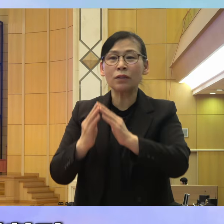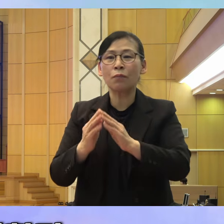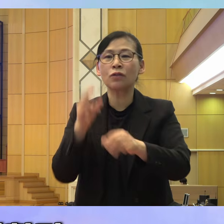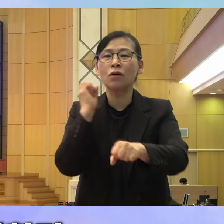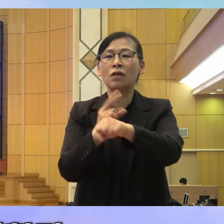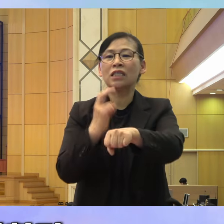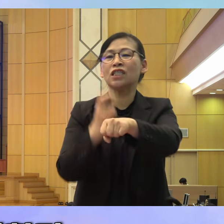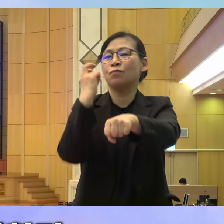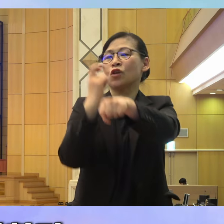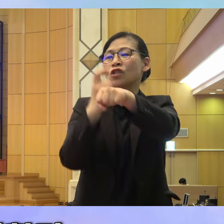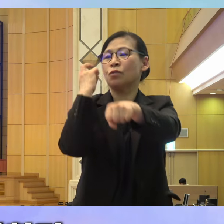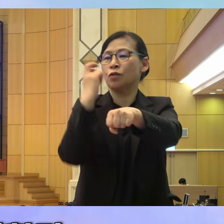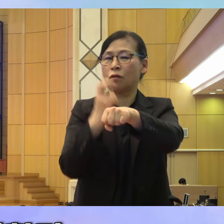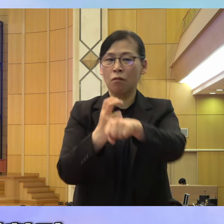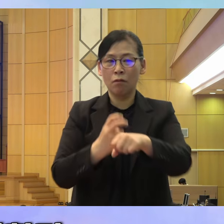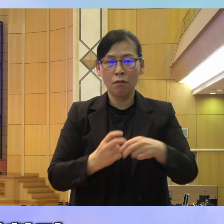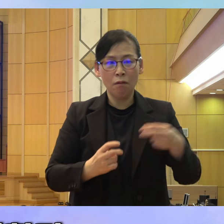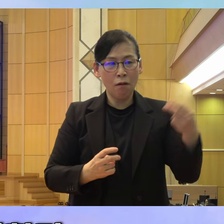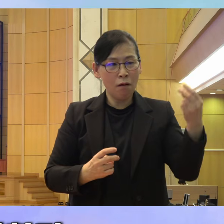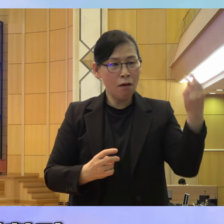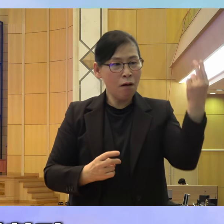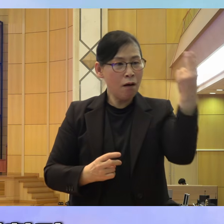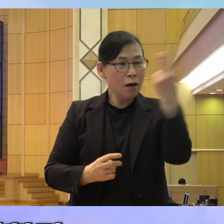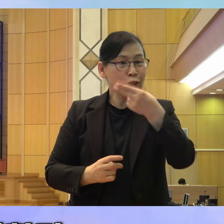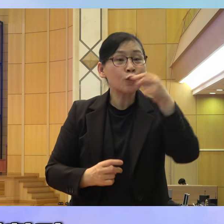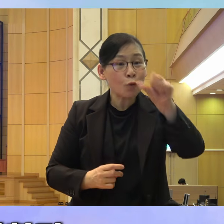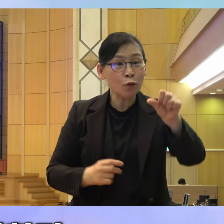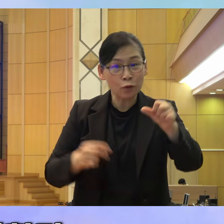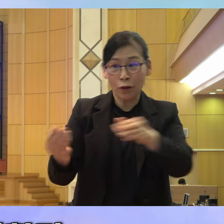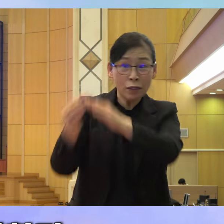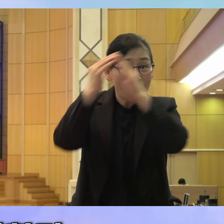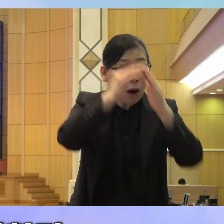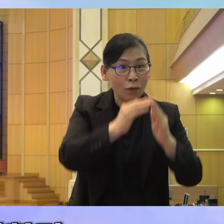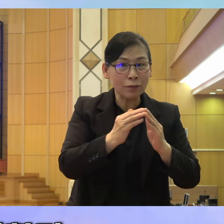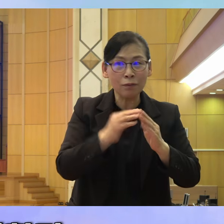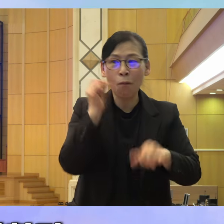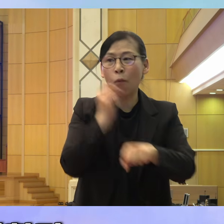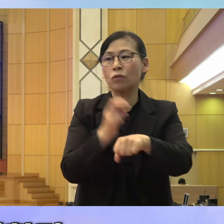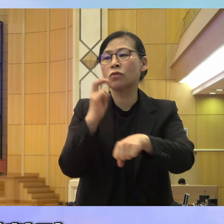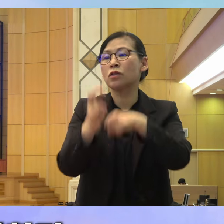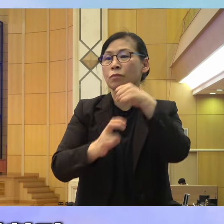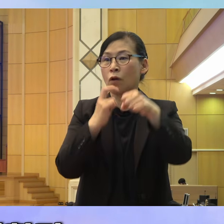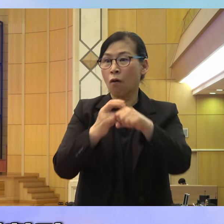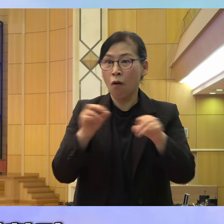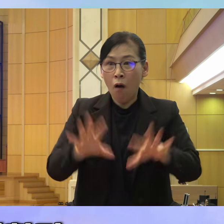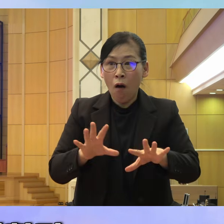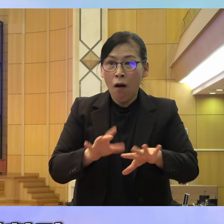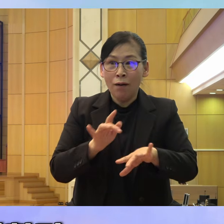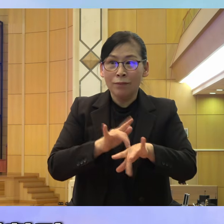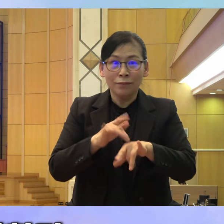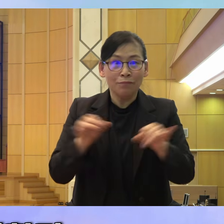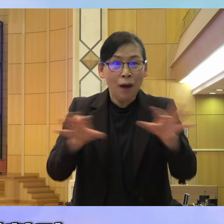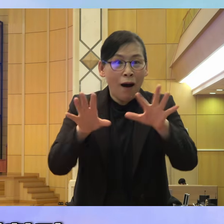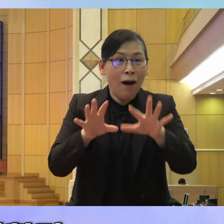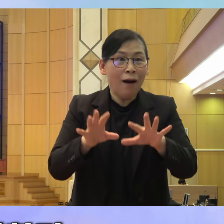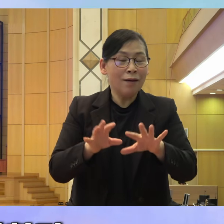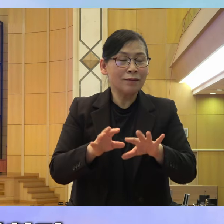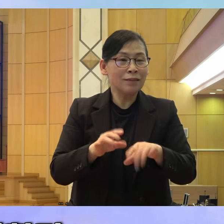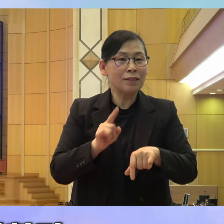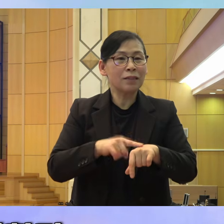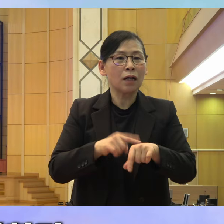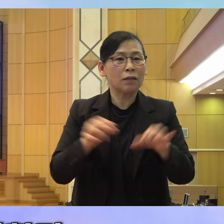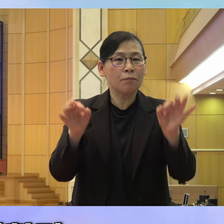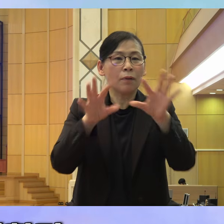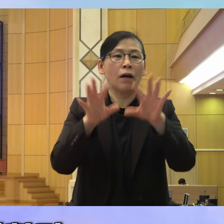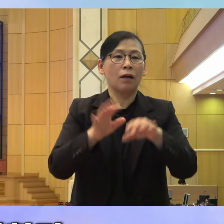산동에서 여기까지, 방동까지 온 게 20년이고 여기 와서 20년이요. 그러니까 이거 금방 진 지 얼마 안 된 것쯤 벌써 20년이요.